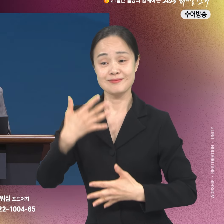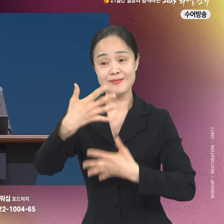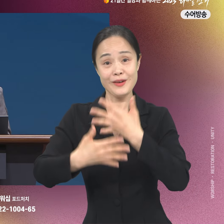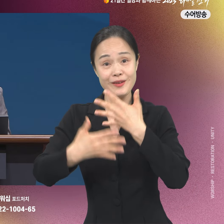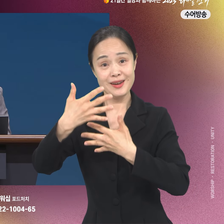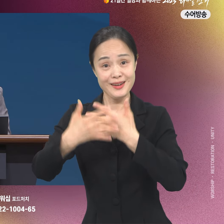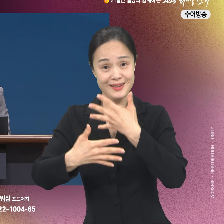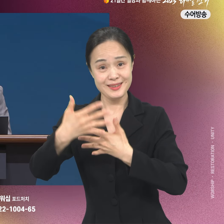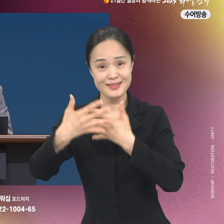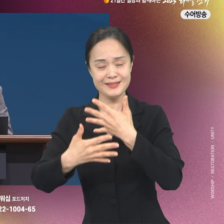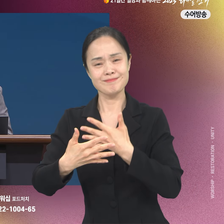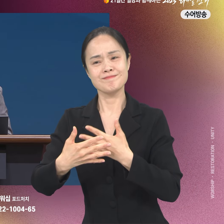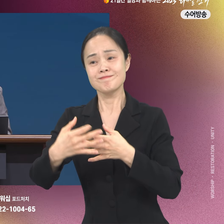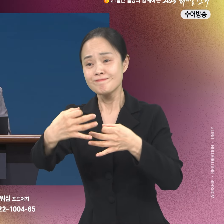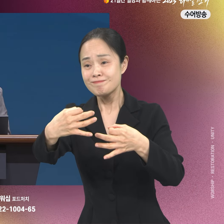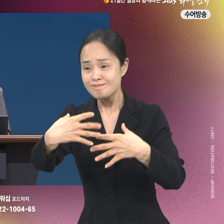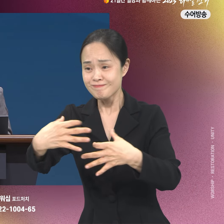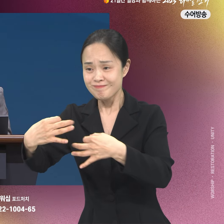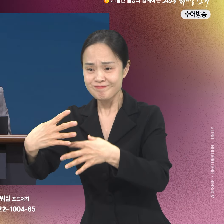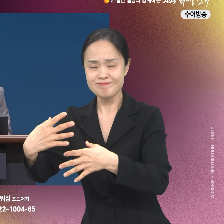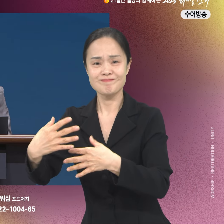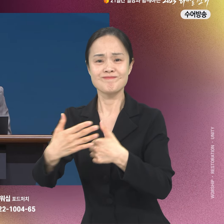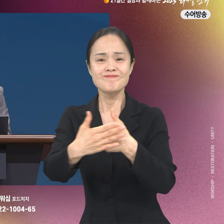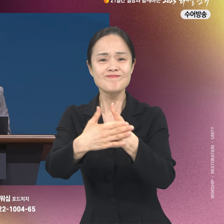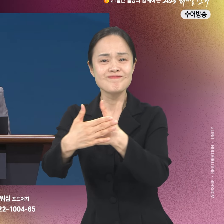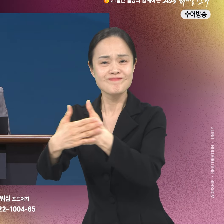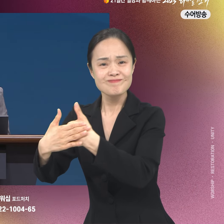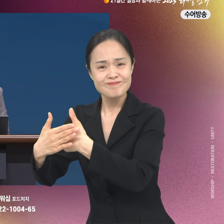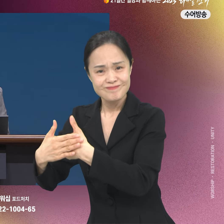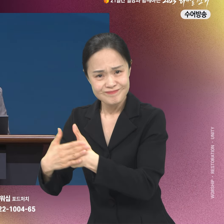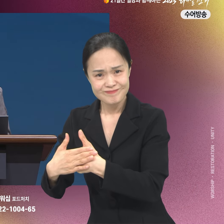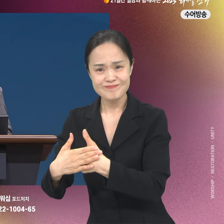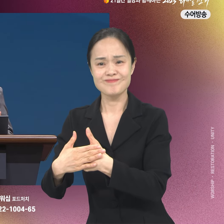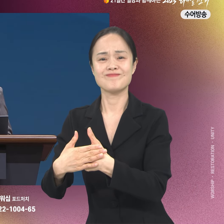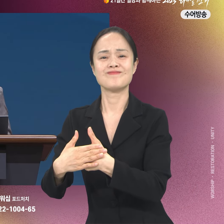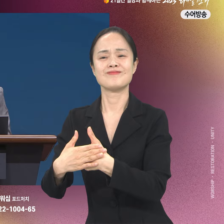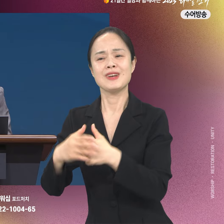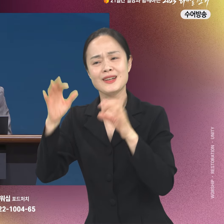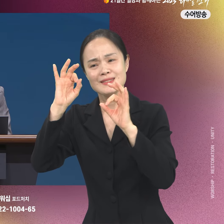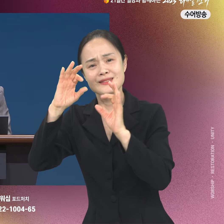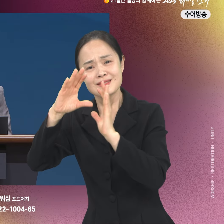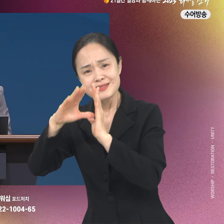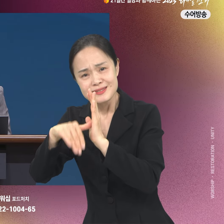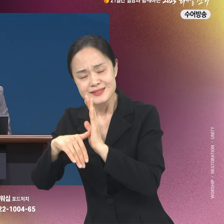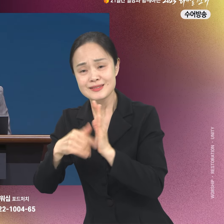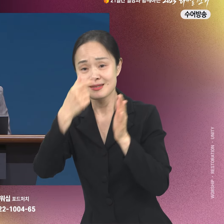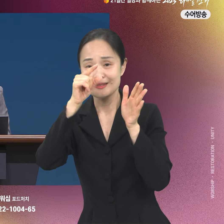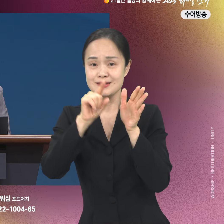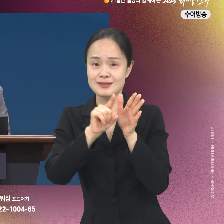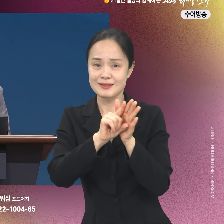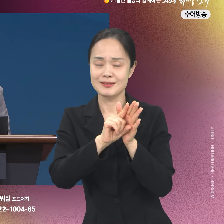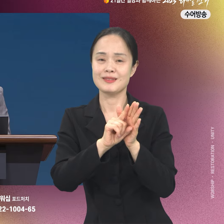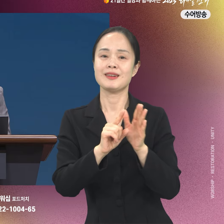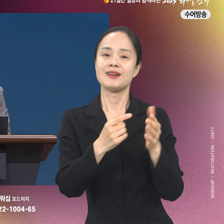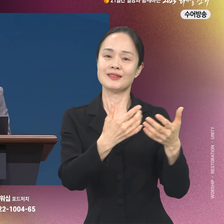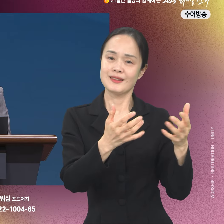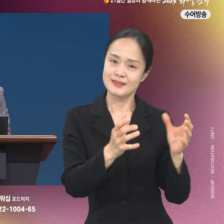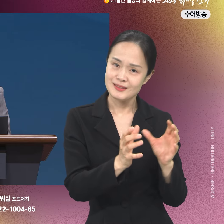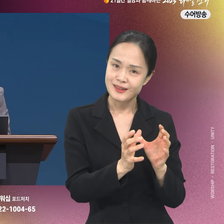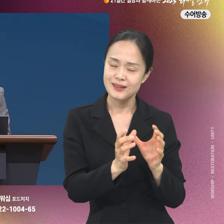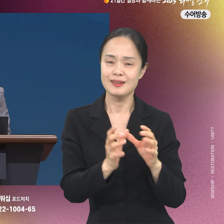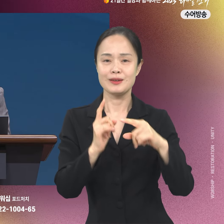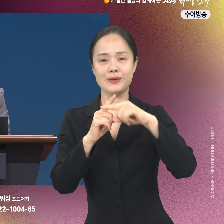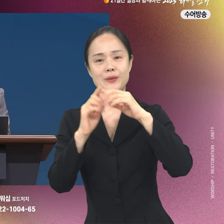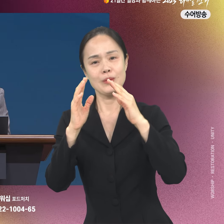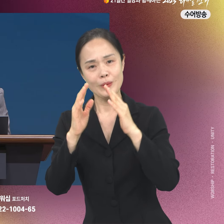관련된 많은 분들을 제가 사실 찾아뵙고 인사를 드렸었는데 잘 안 됐어요. 그때 사실